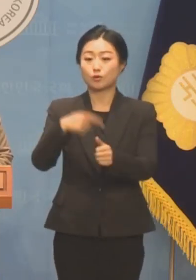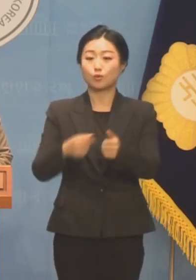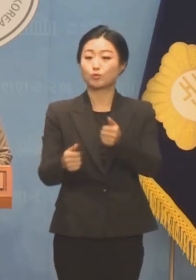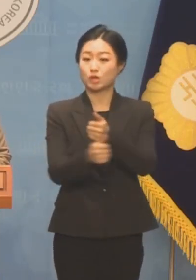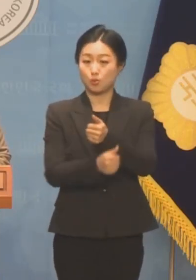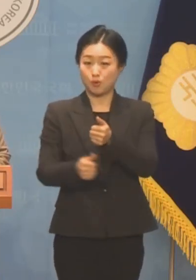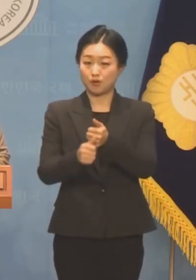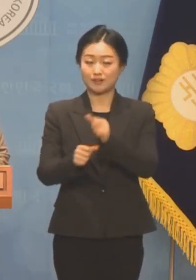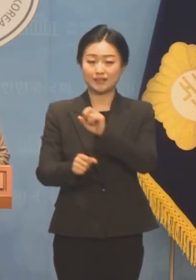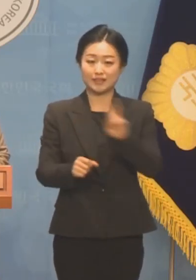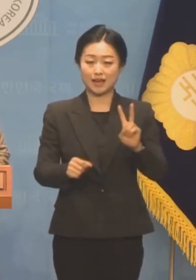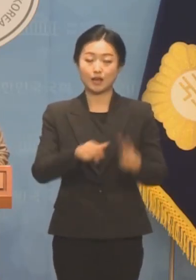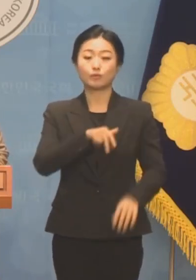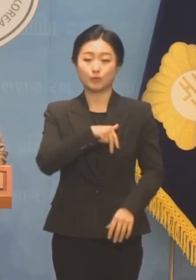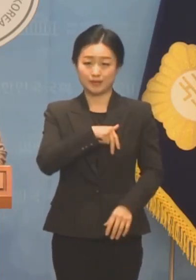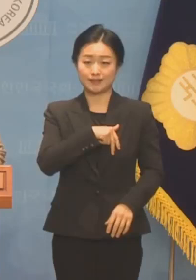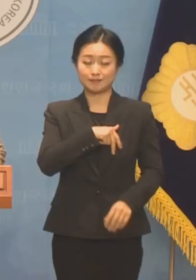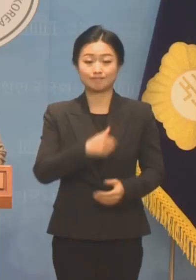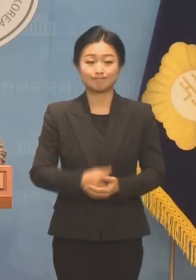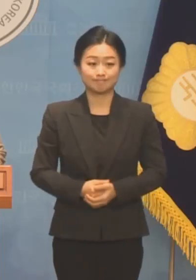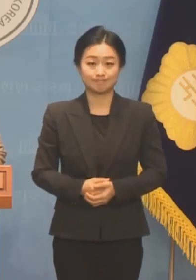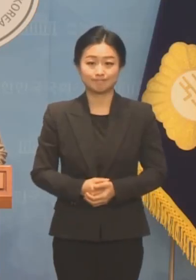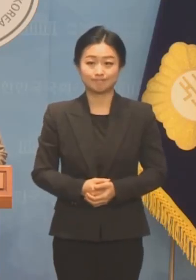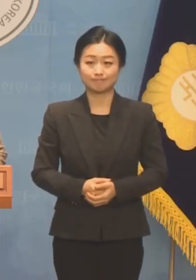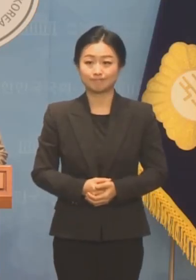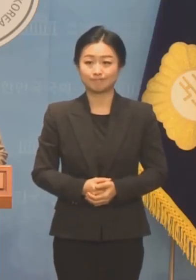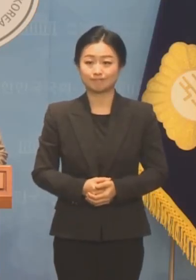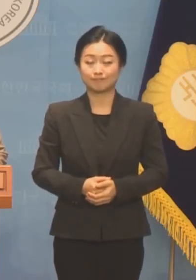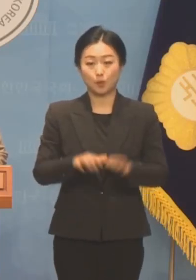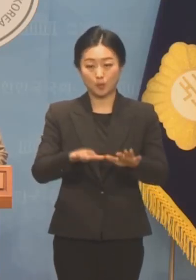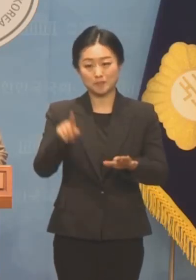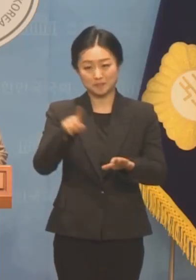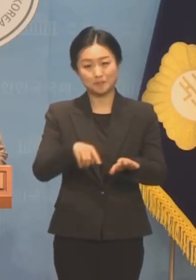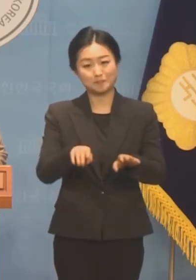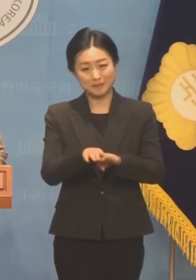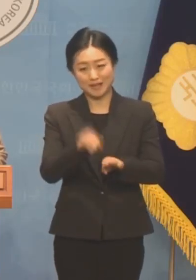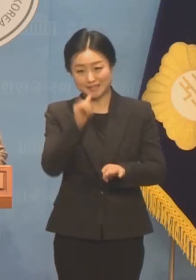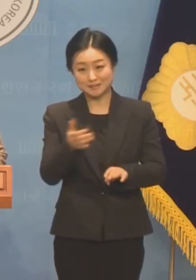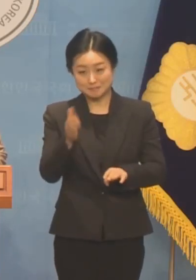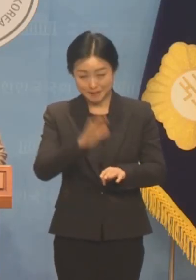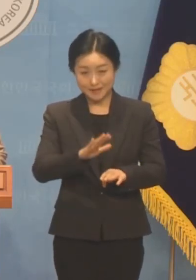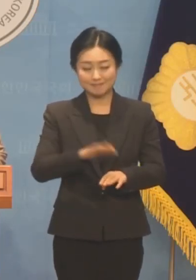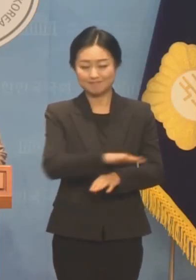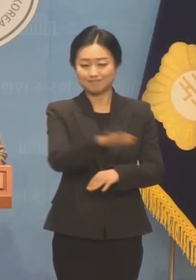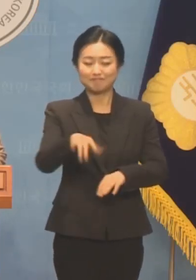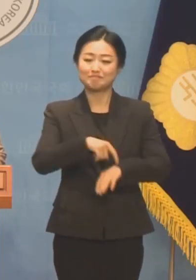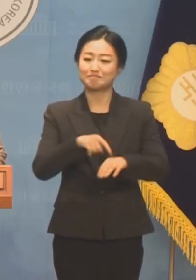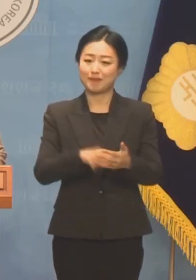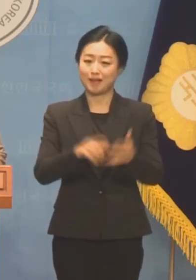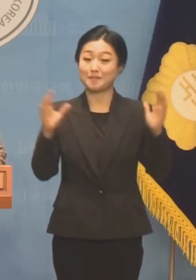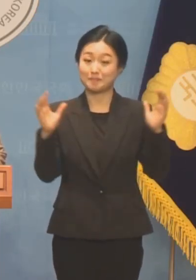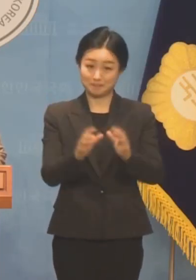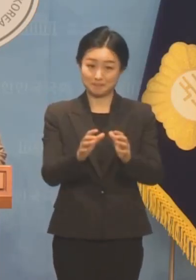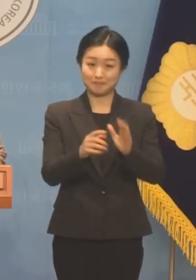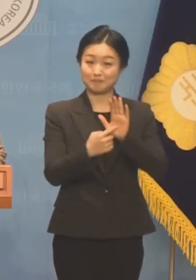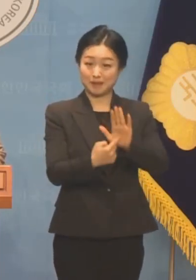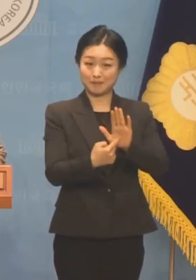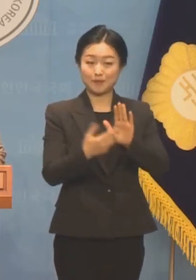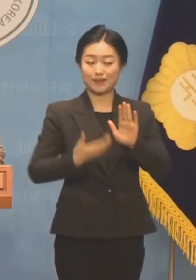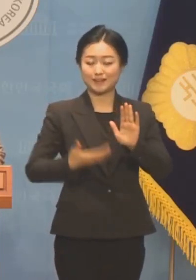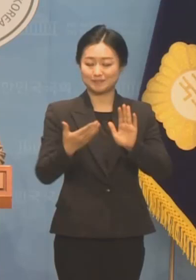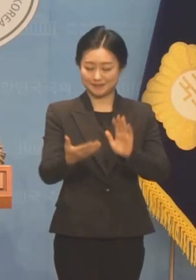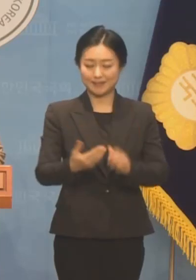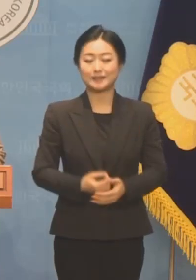교육위원회 야당 일동이고요. 부득이하게 못 오신 분들도 있지만 모두 뜻을 같이 하겠다는 입장을 밝히셨다는 점